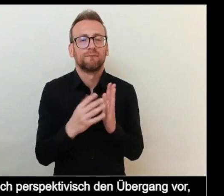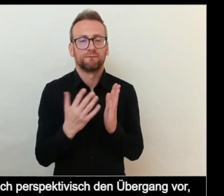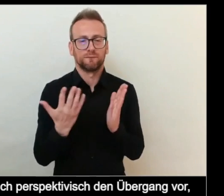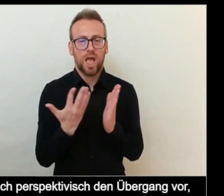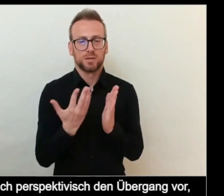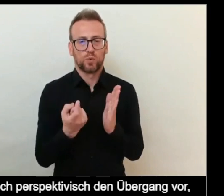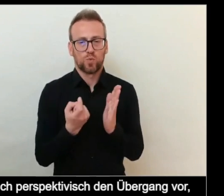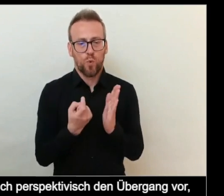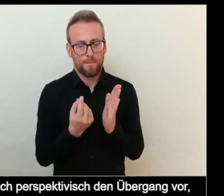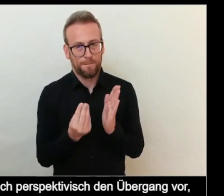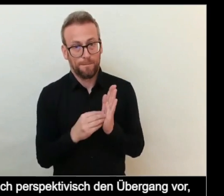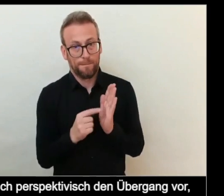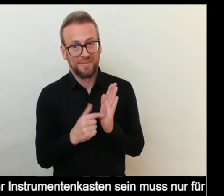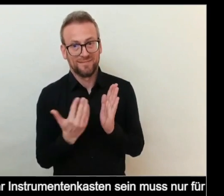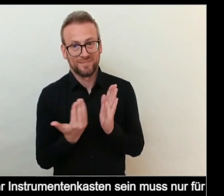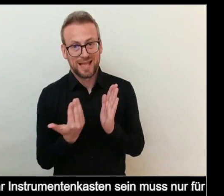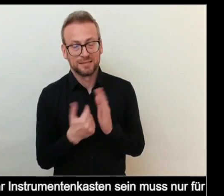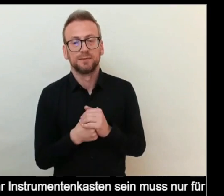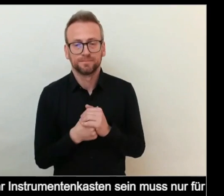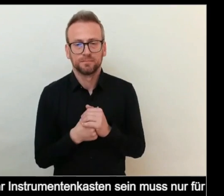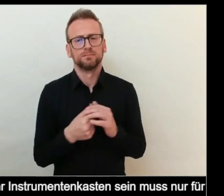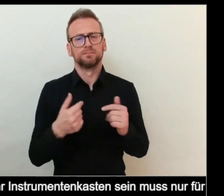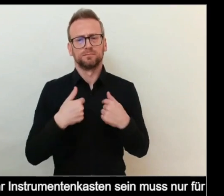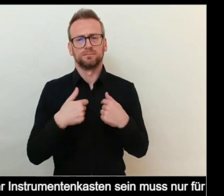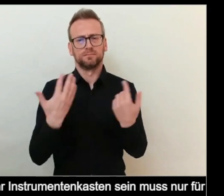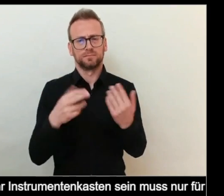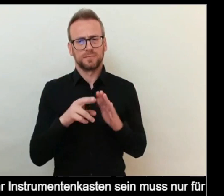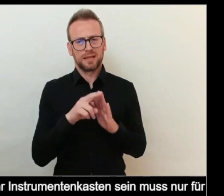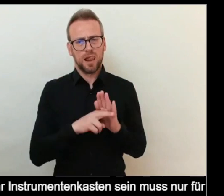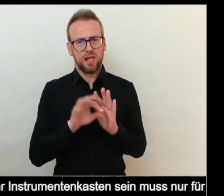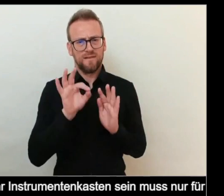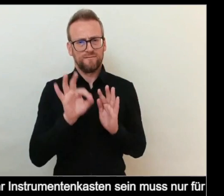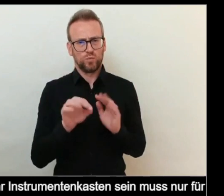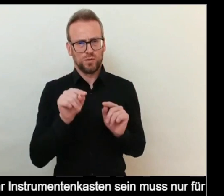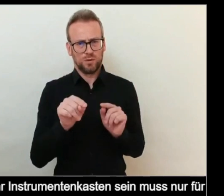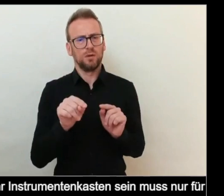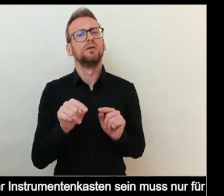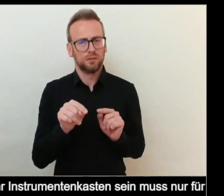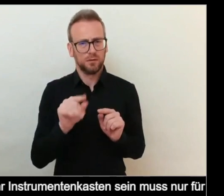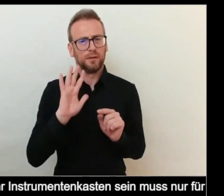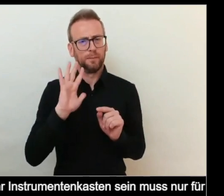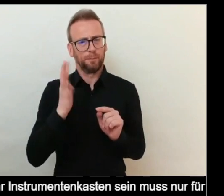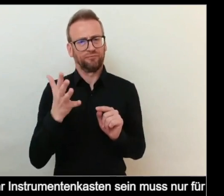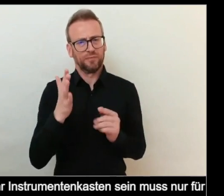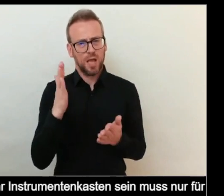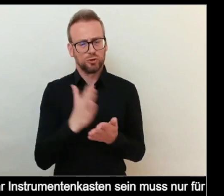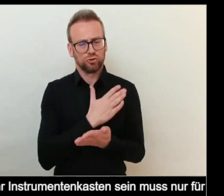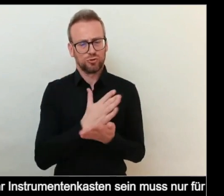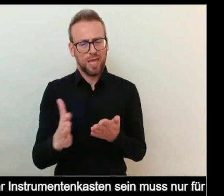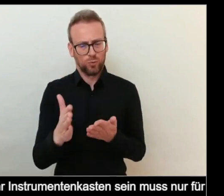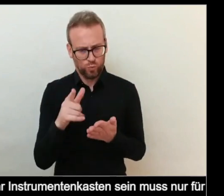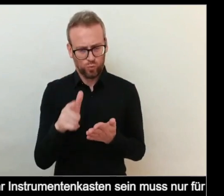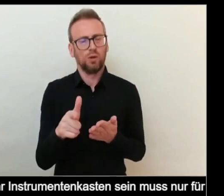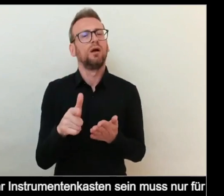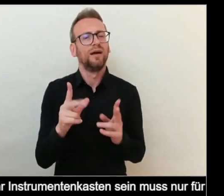Maske und die 2- und 3G-Regelungen. Das sind auch mit die wirkungsvollsten in diesem Kontext, jedenfalls